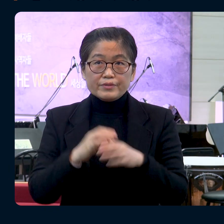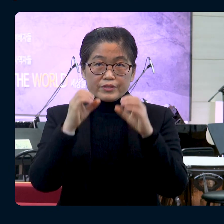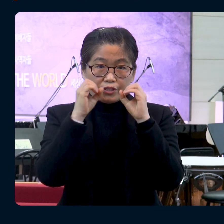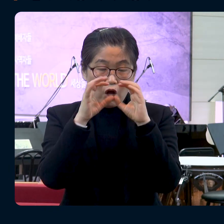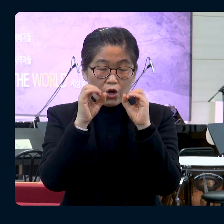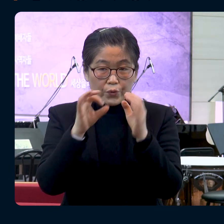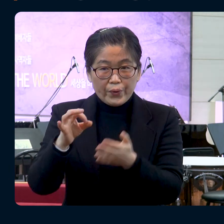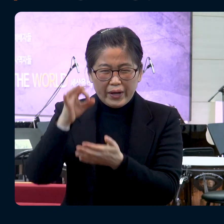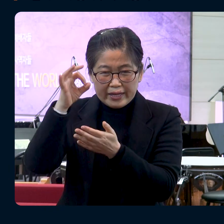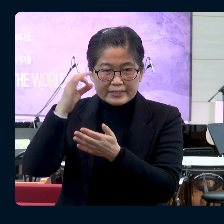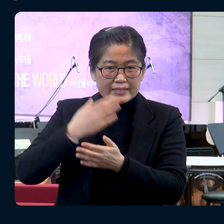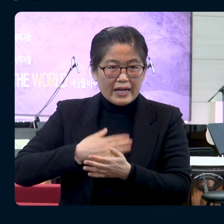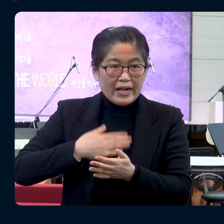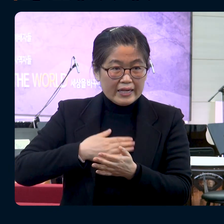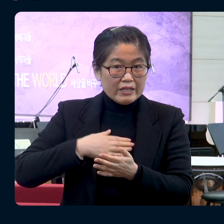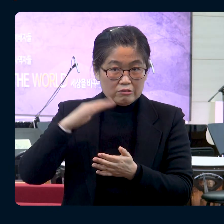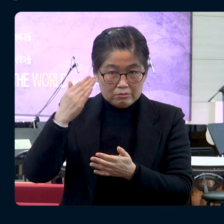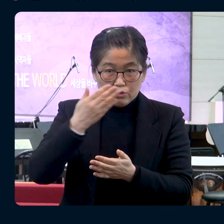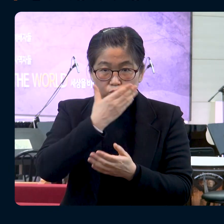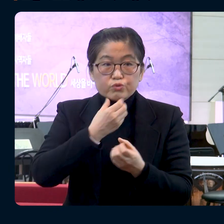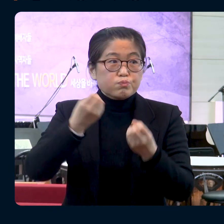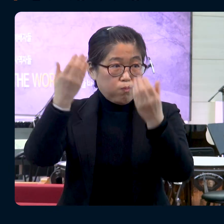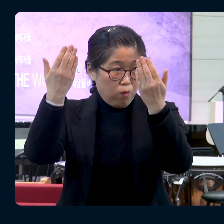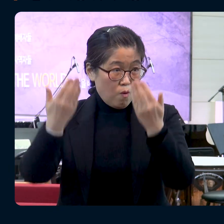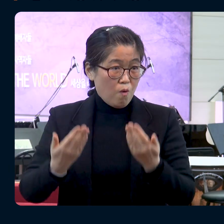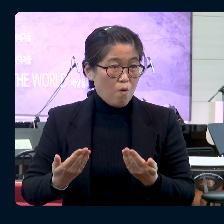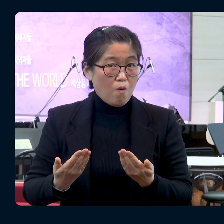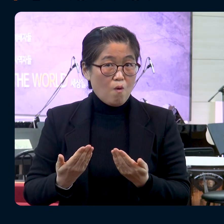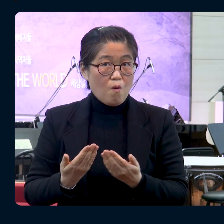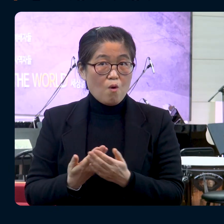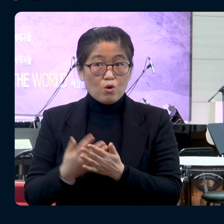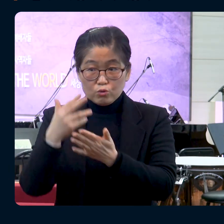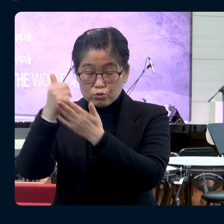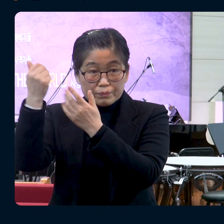거기에서만 가질 수 있는 가치가 있어요. 축복이거든요.